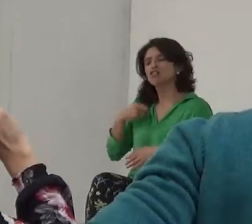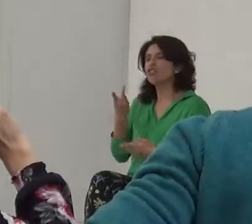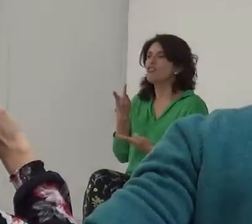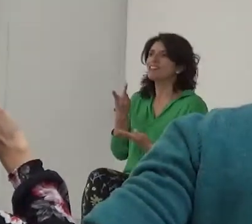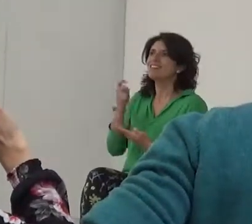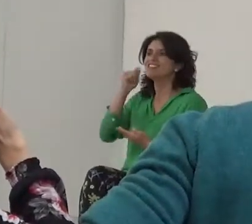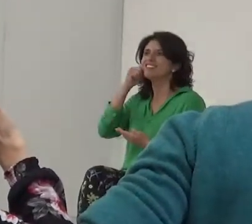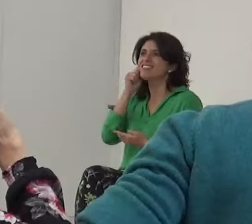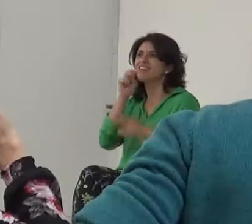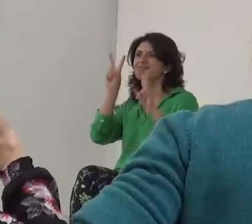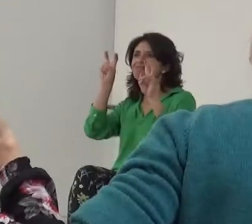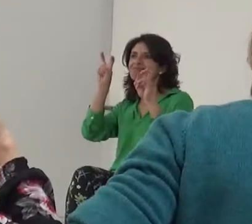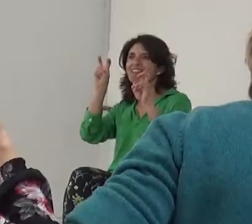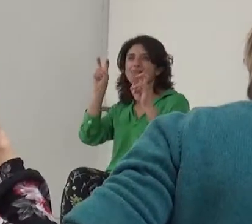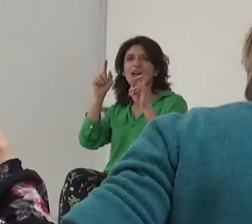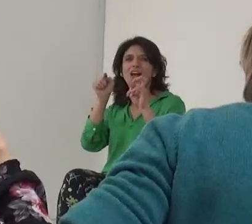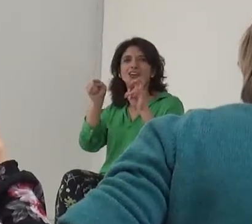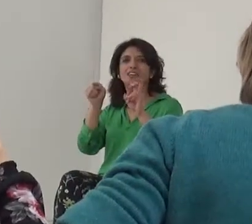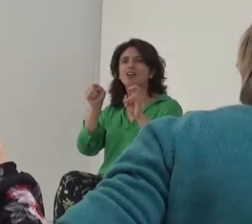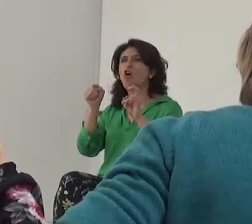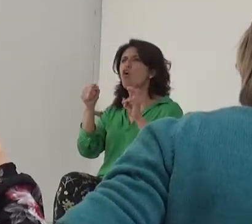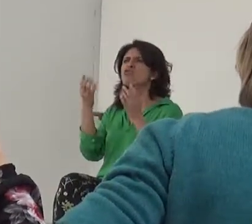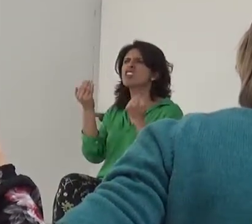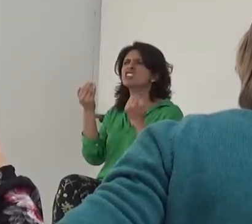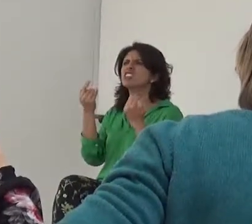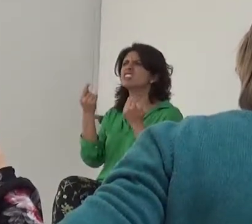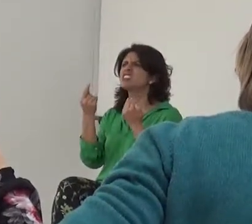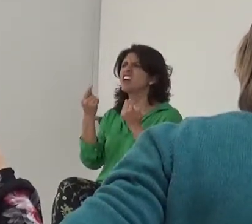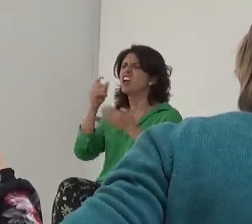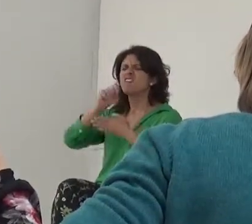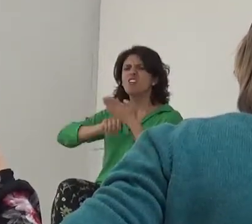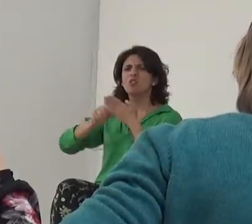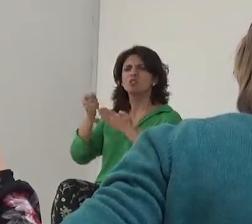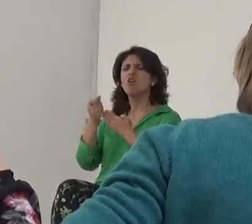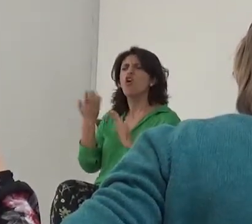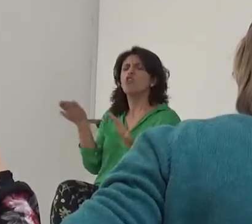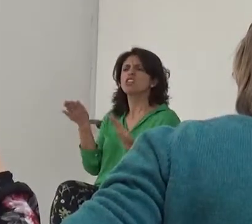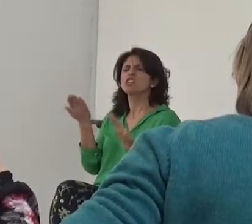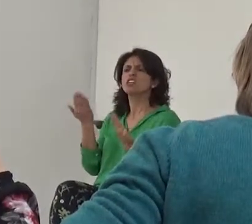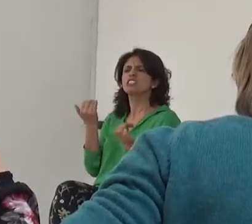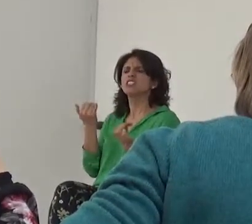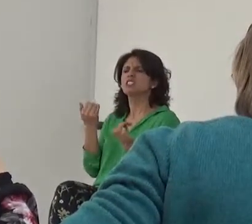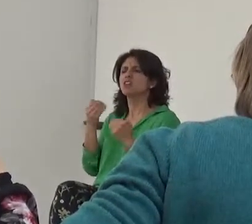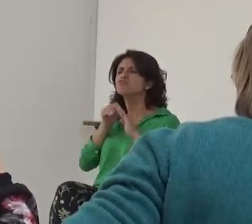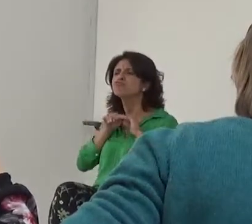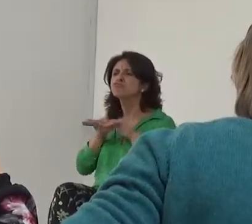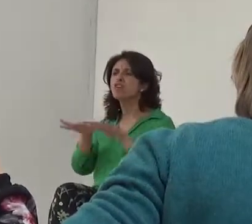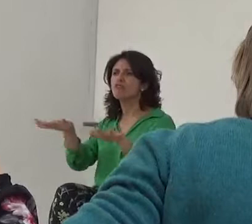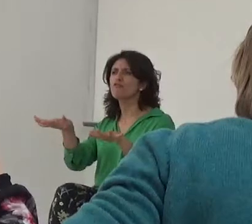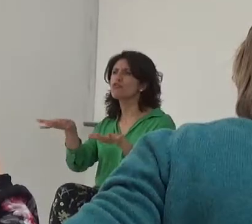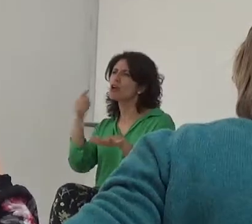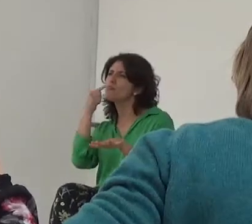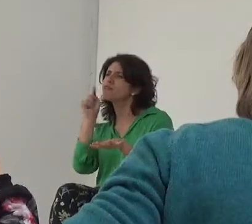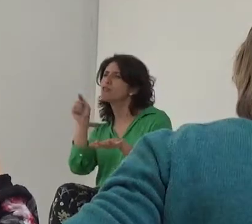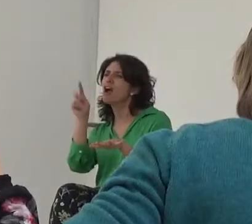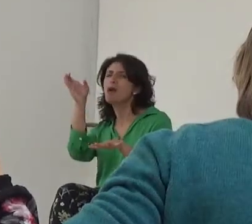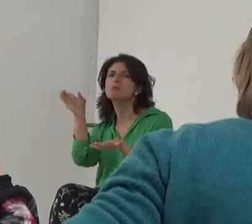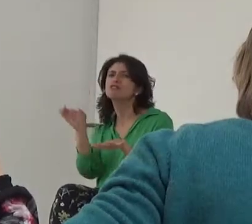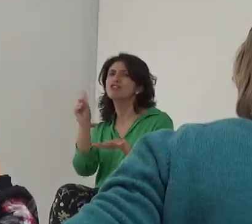no necesita la atención del interlocutor o no se necesita influir más en él, porque desde ya el tema puede ser